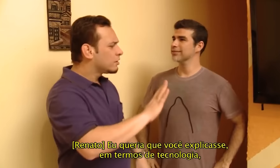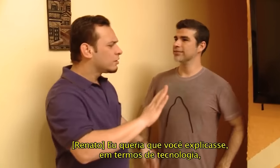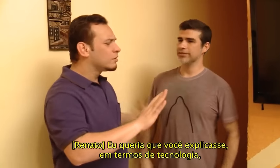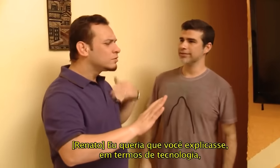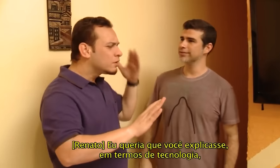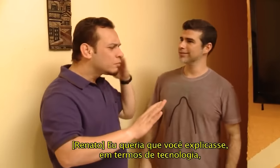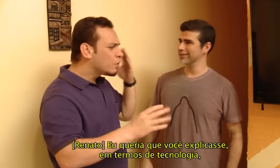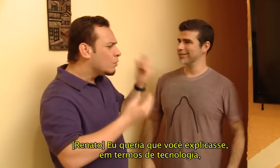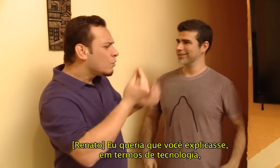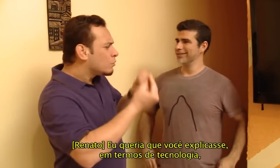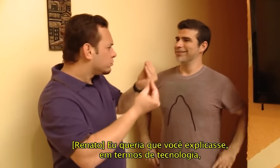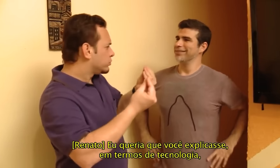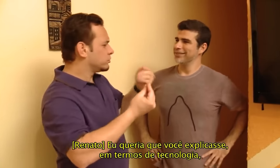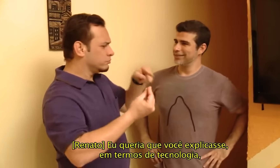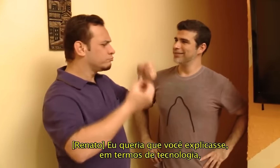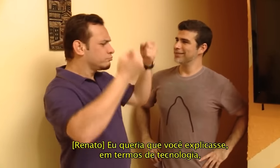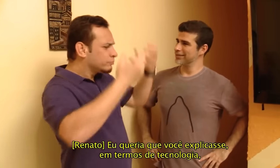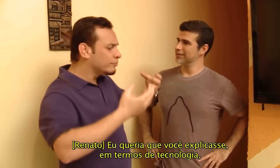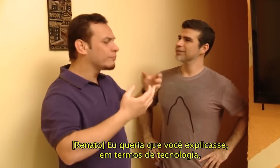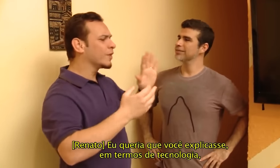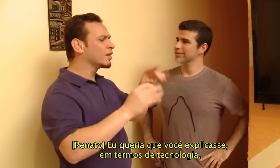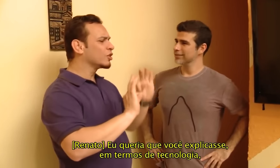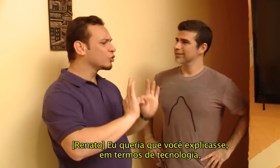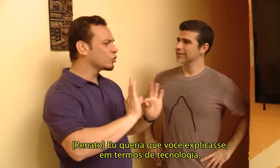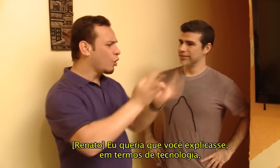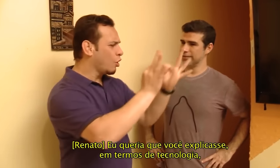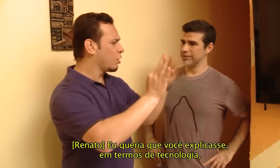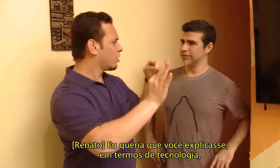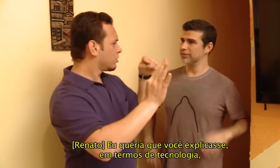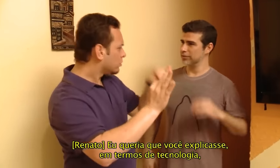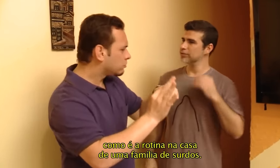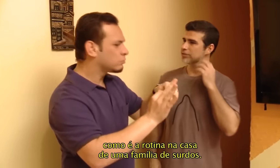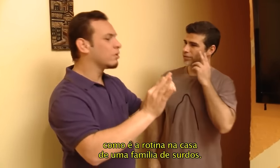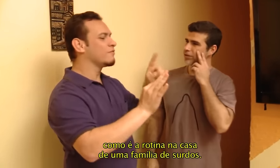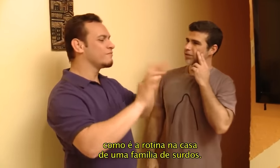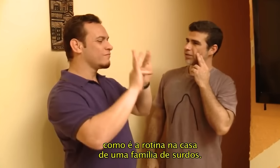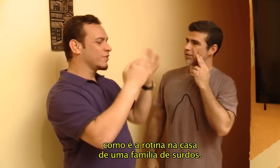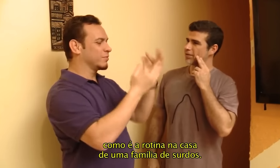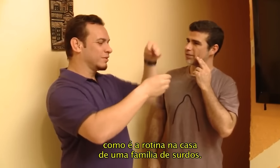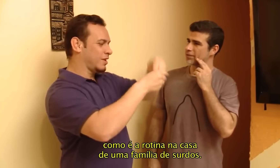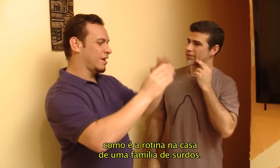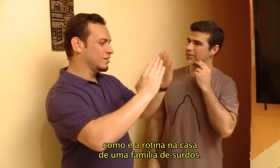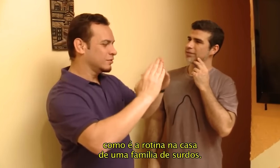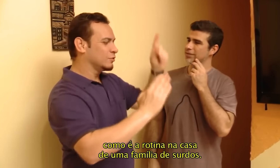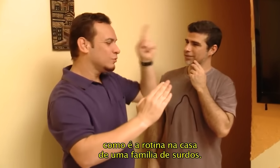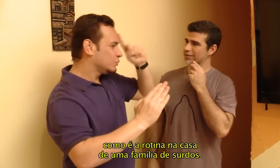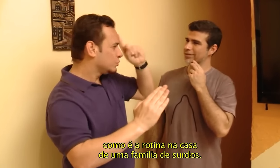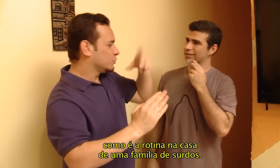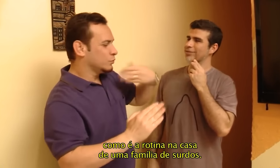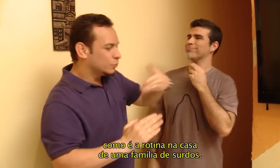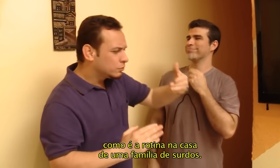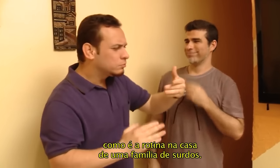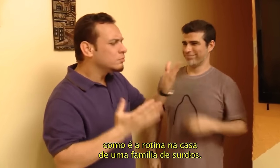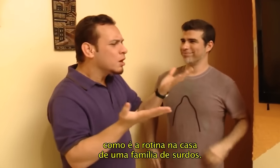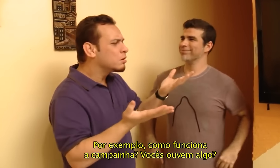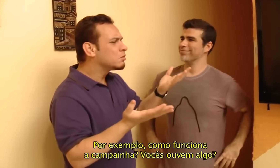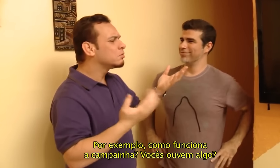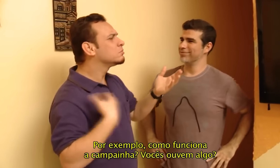Eu queria que você explicasse, em termos de tecnologia, como é a rotina na casa de uma família de surdos. Por exemplo,